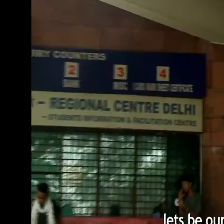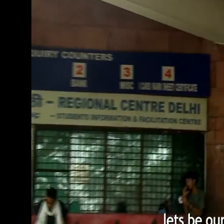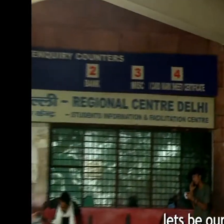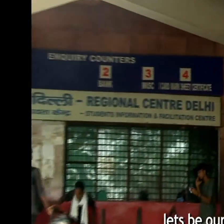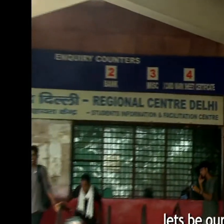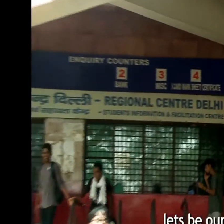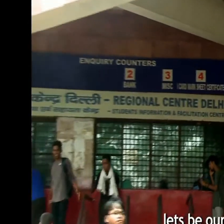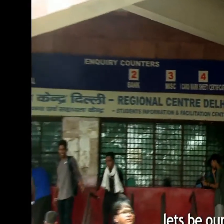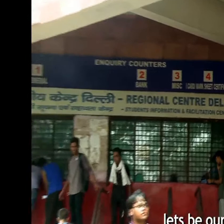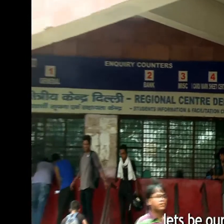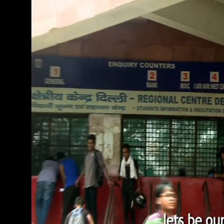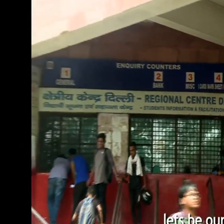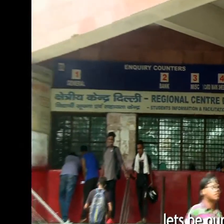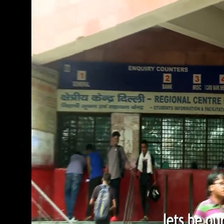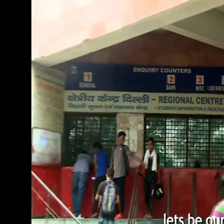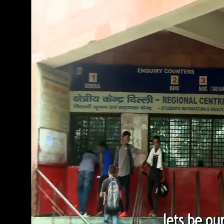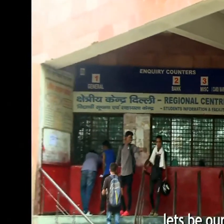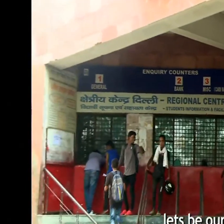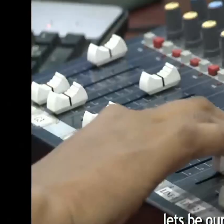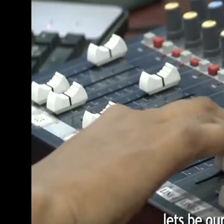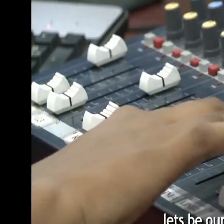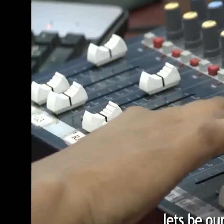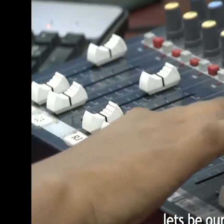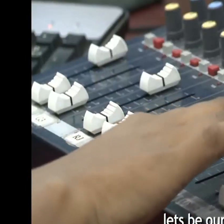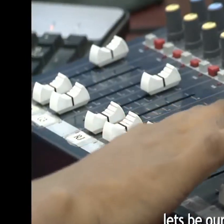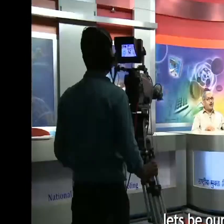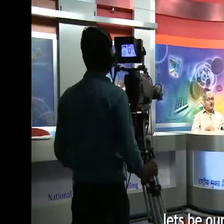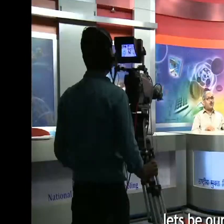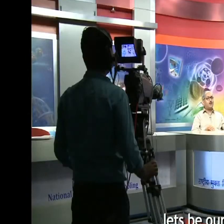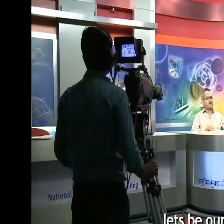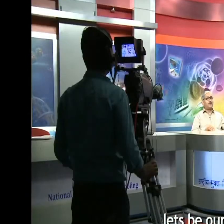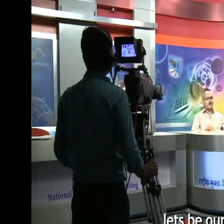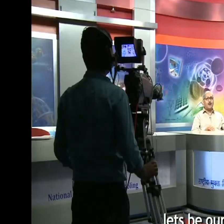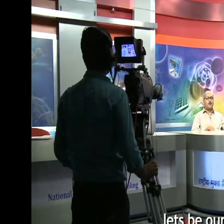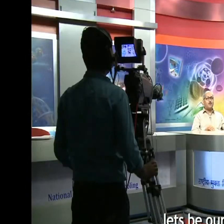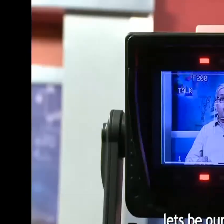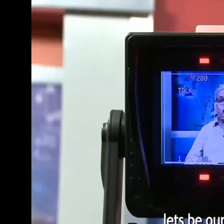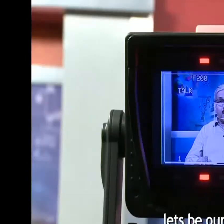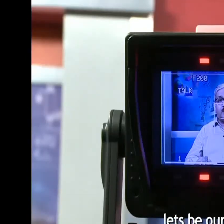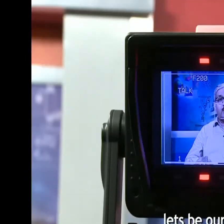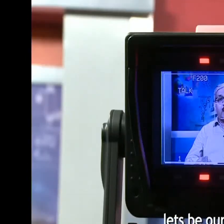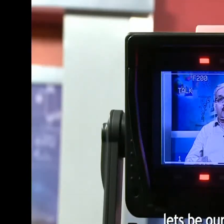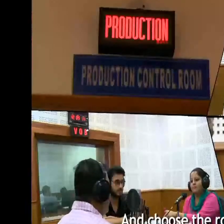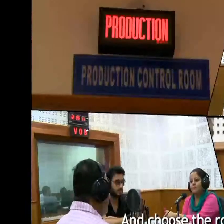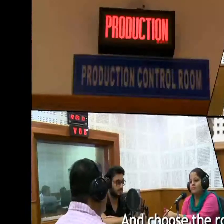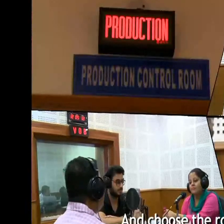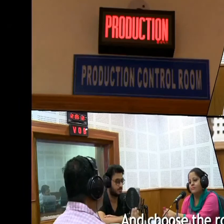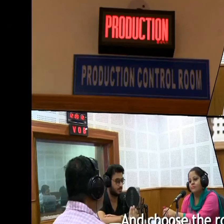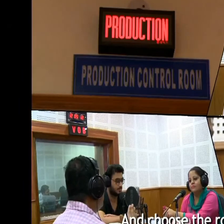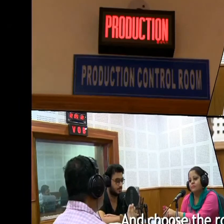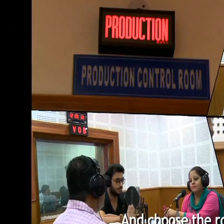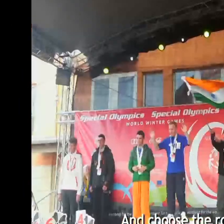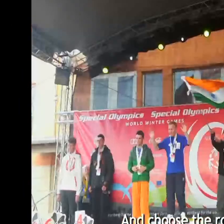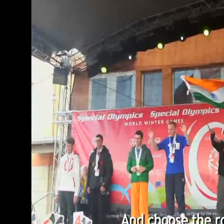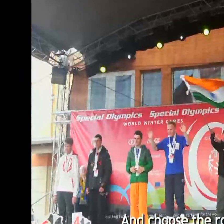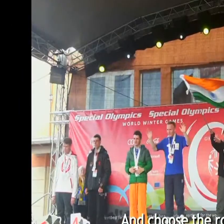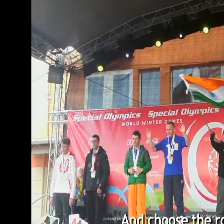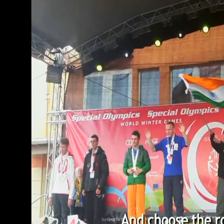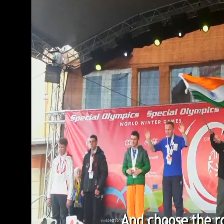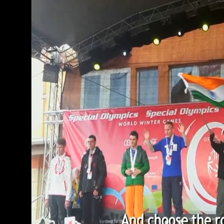हम अपना जीवन स्वयं बने हम अपना रास्ता